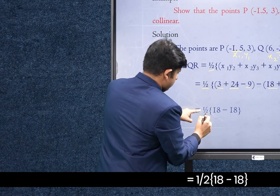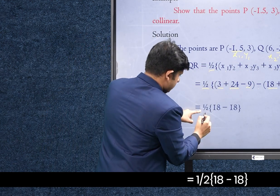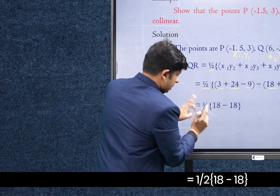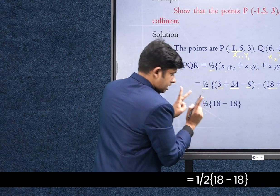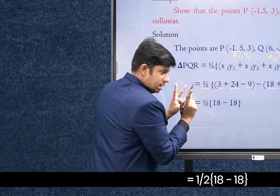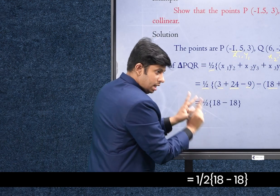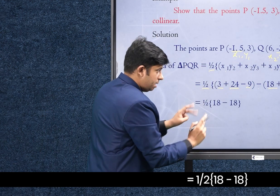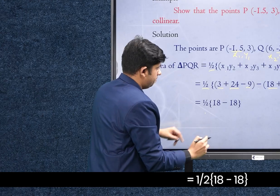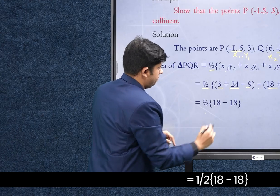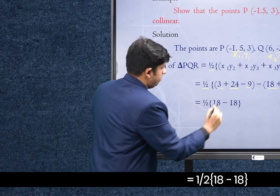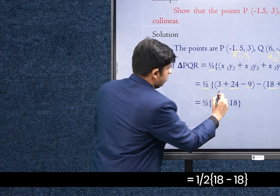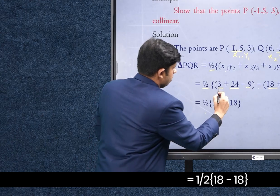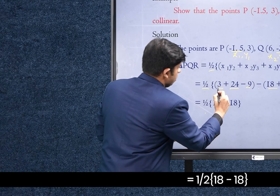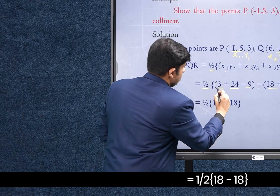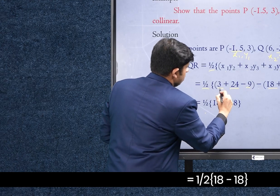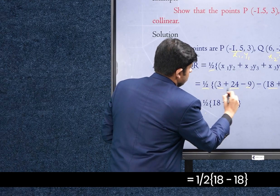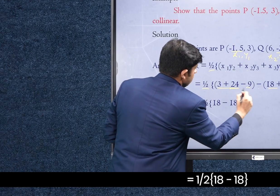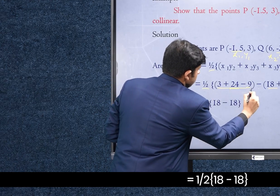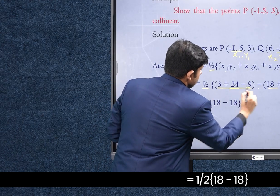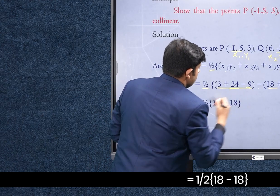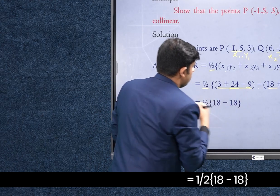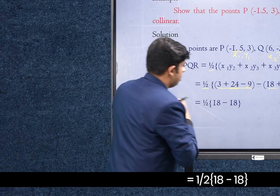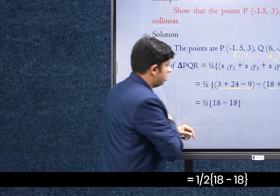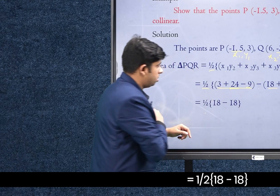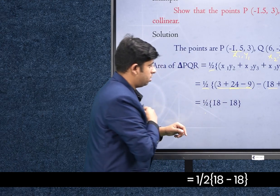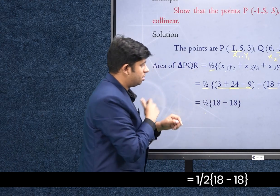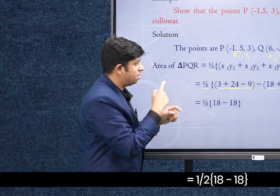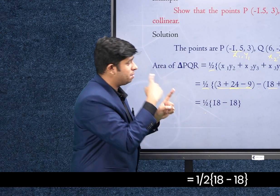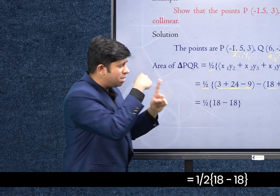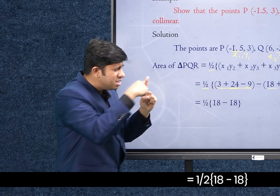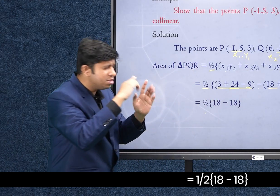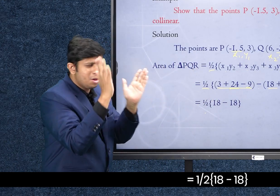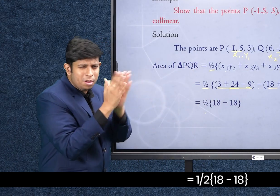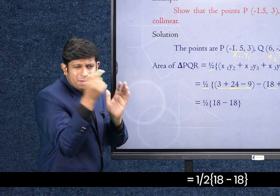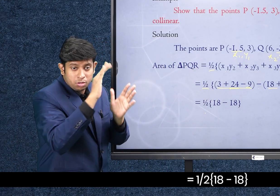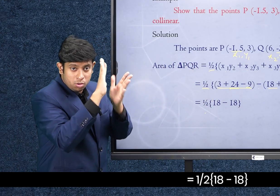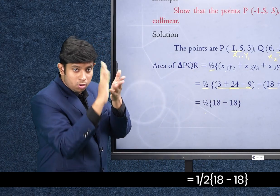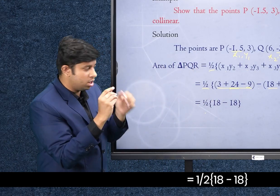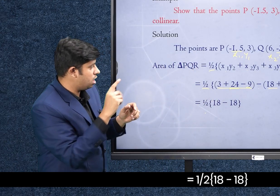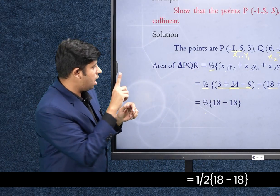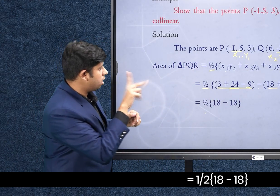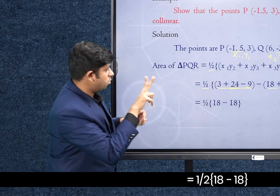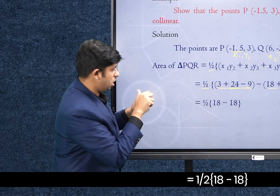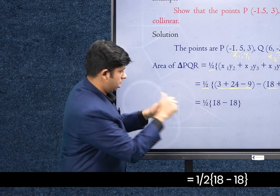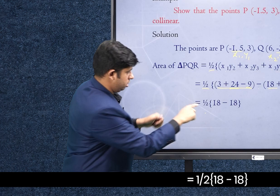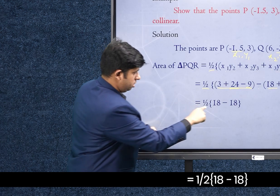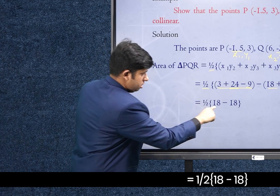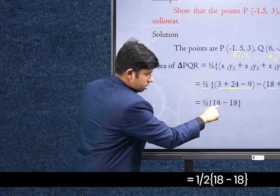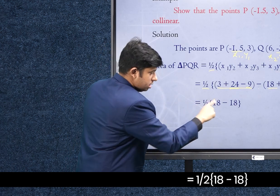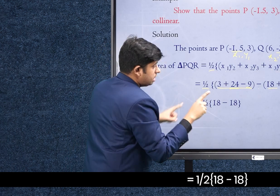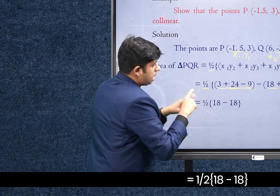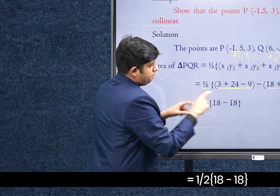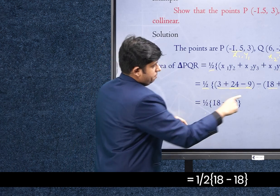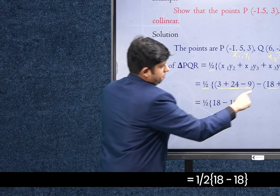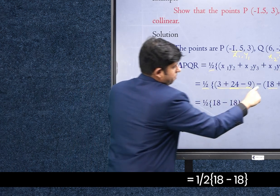is equal 1/2 of curly bracket open 18 minus 18 curly bracket close